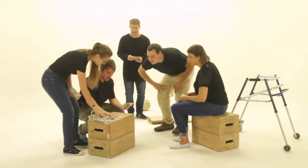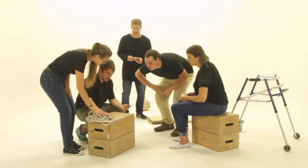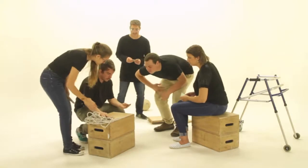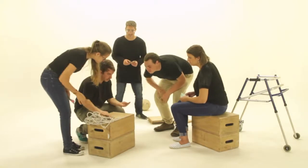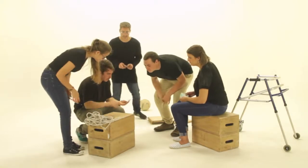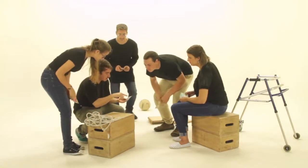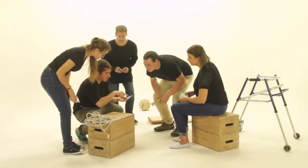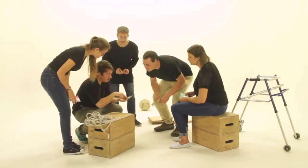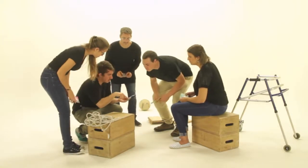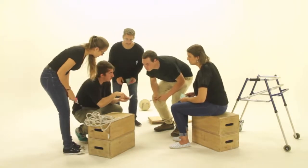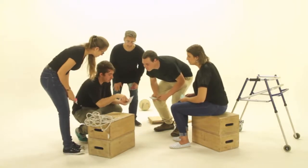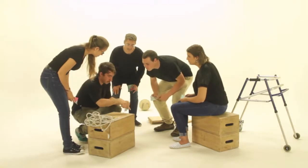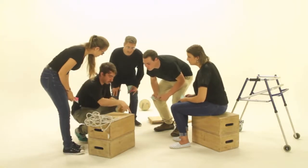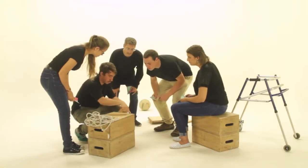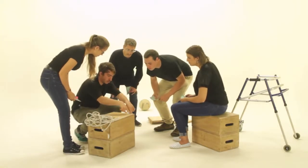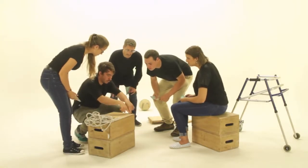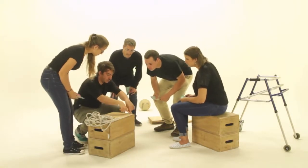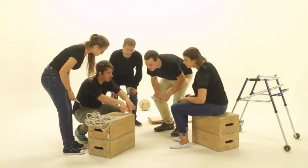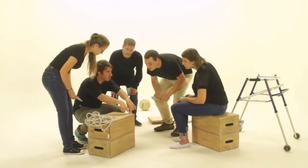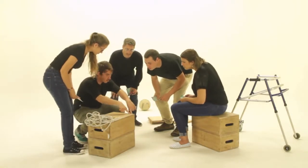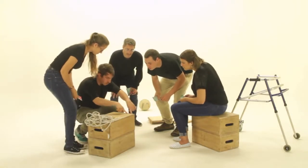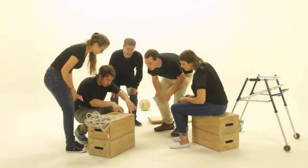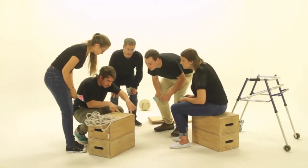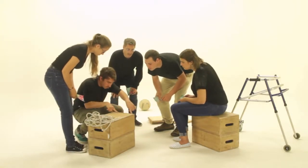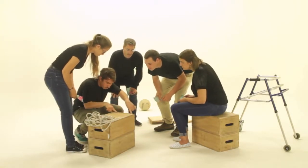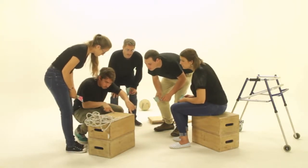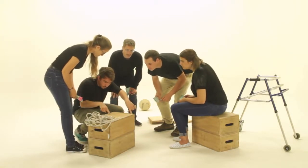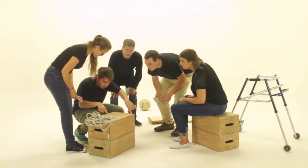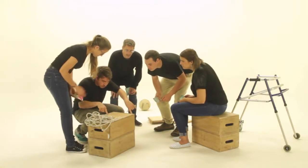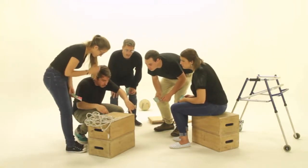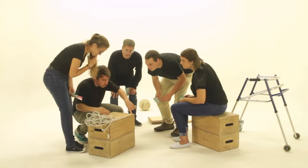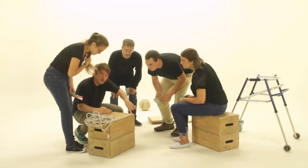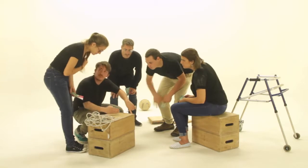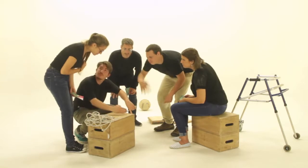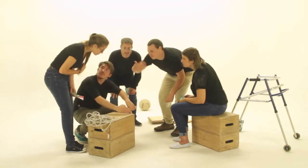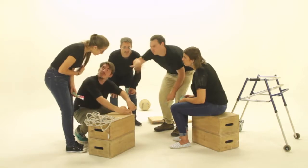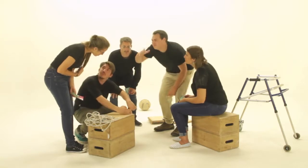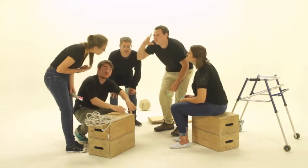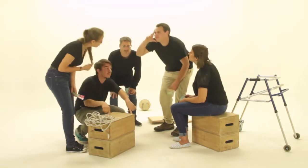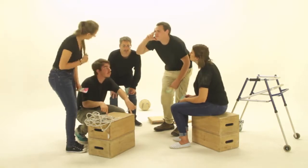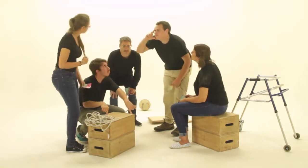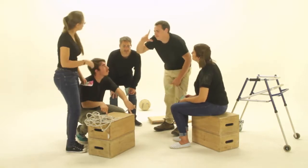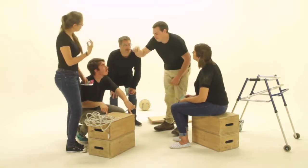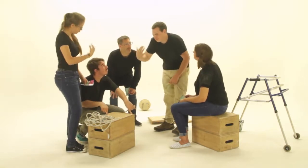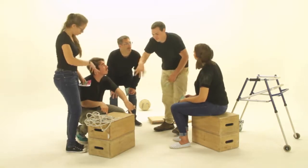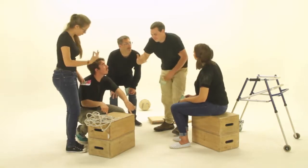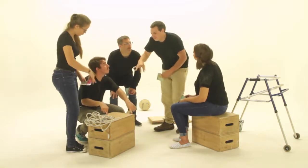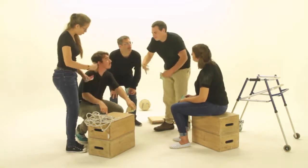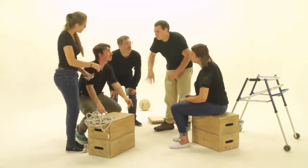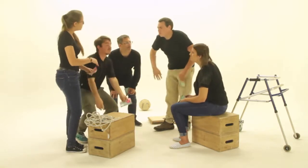les voy a hacer un mapa, mirá, ¿ven? Esta calle, van por acá, vamos hasta acá y esa es la casa. Pa, pero es lejos,